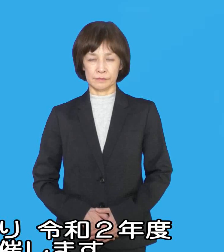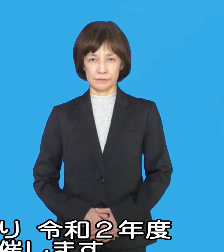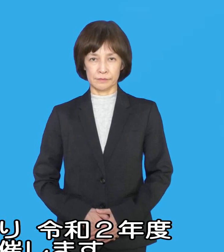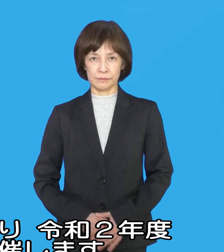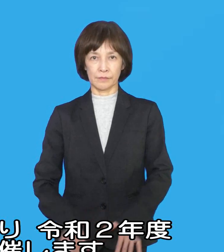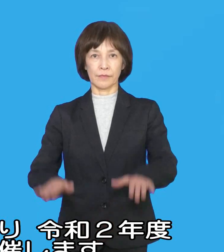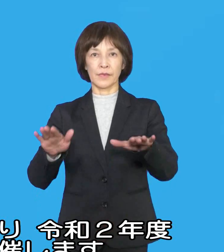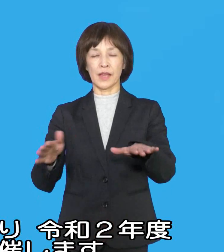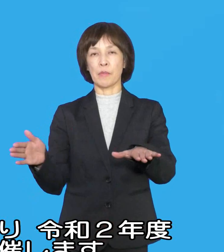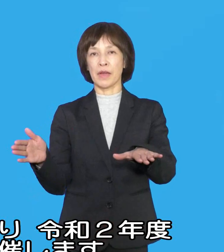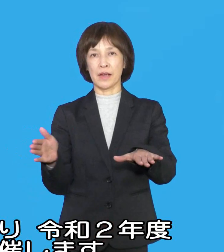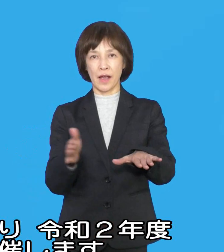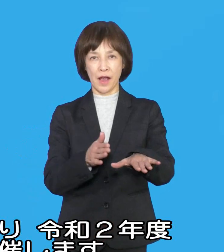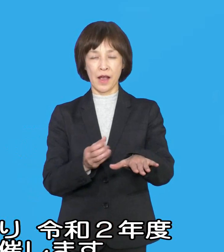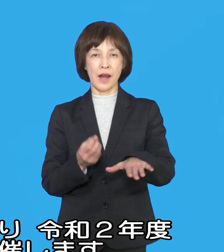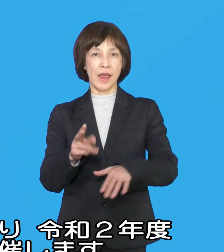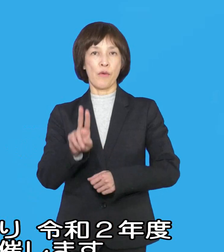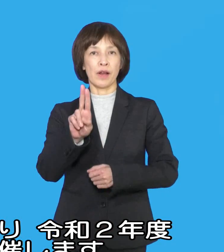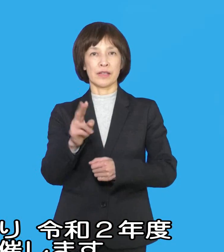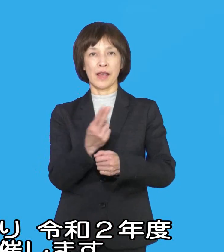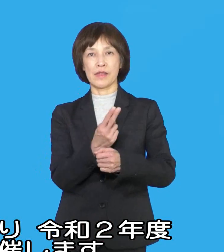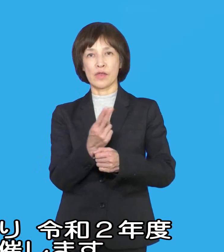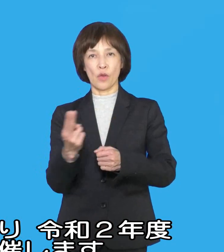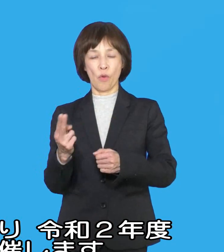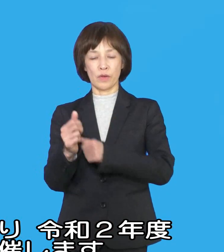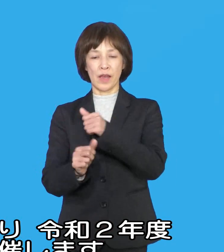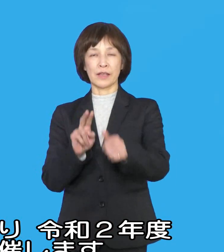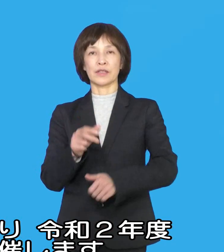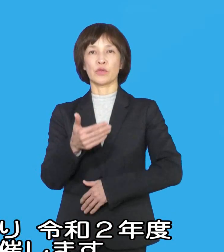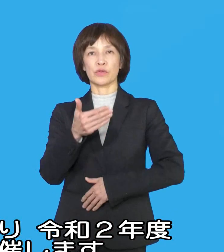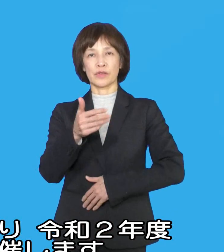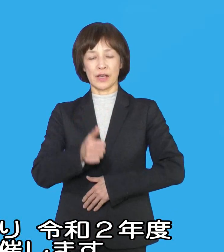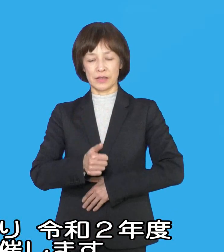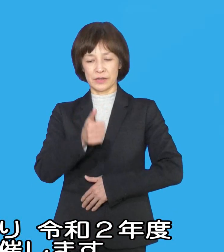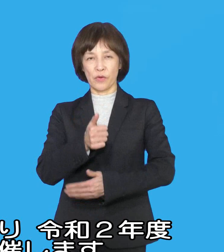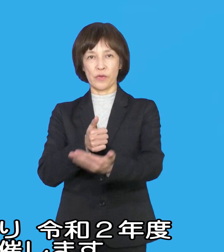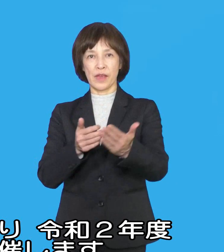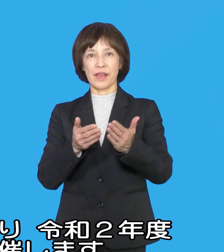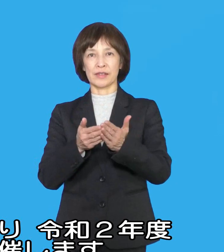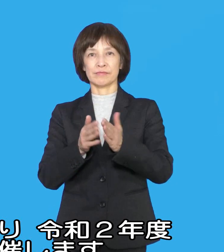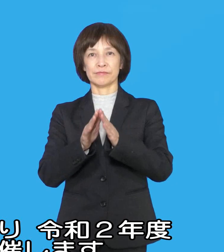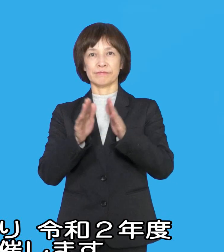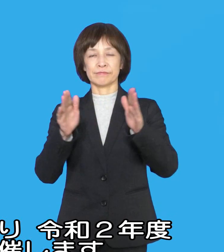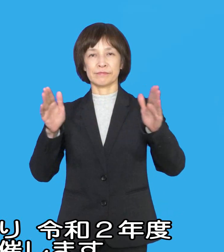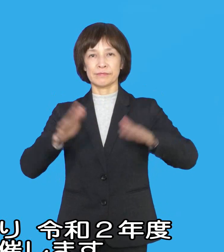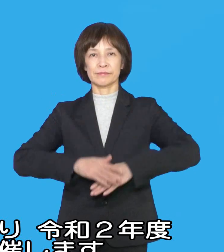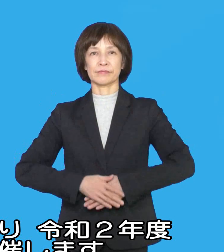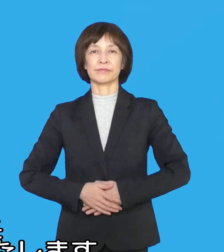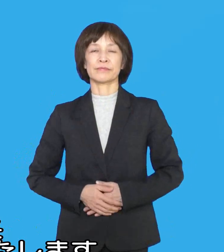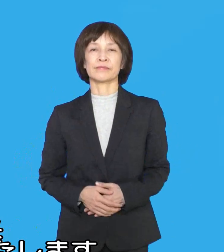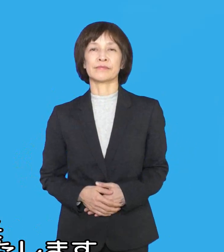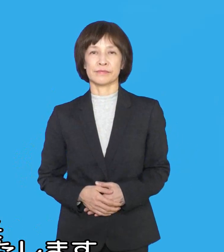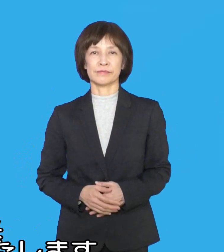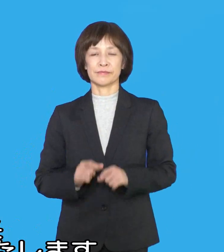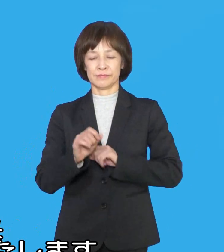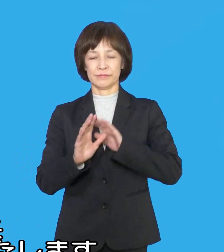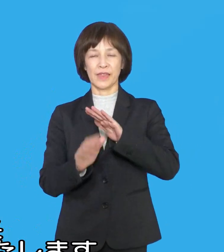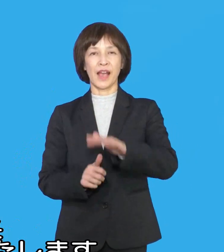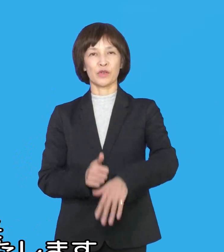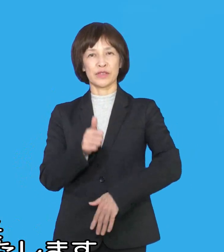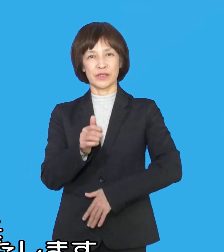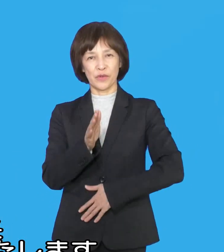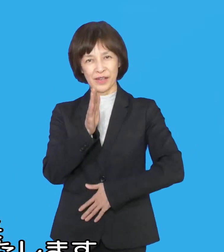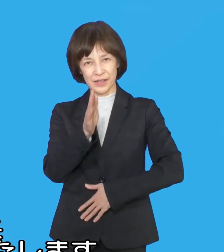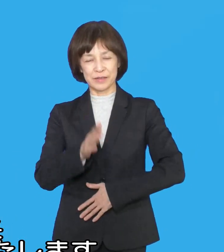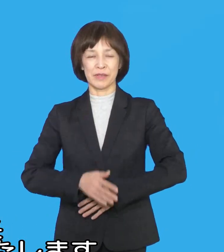それではただいまより令和2年度第29回市長定例会見を開催させていただきます。それでは長藤市